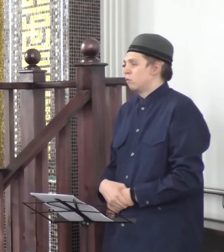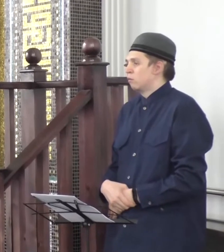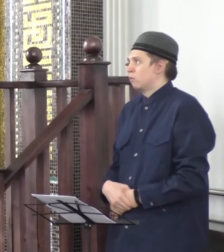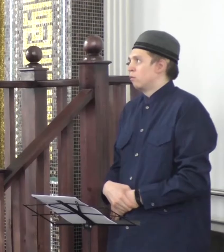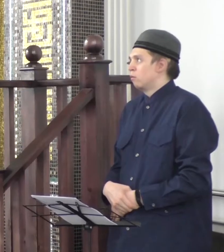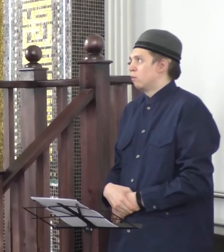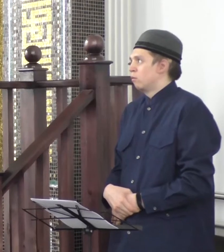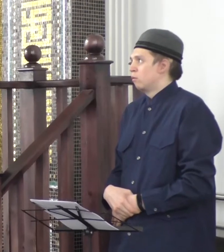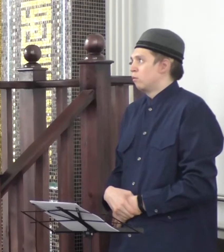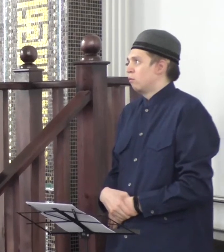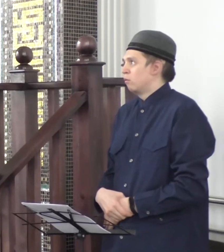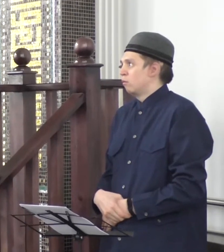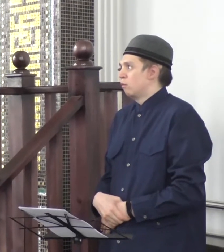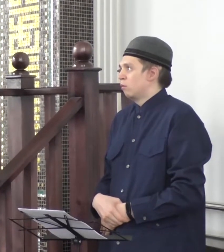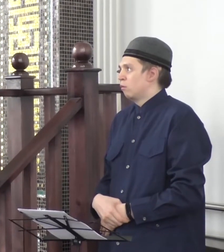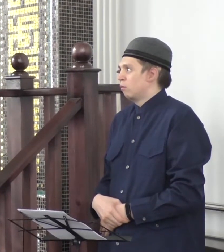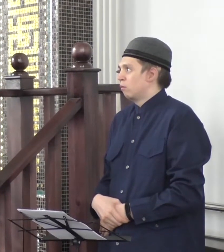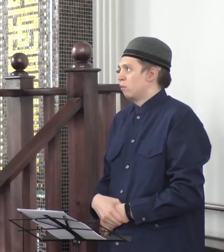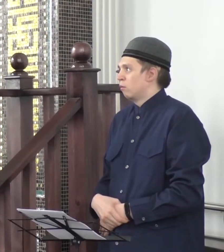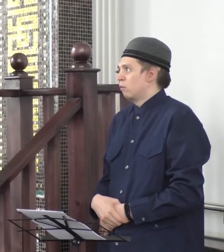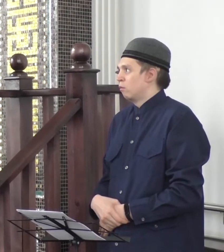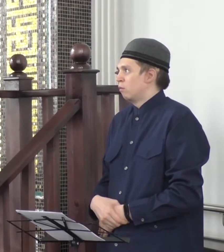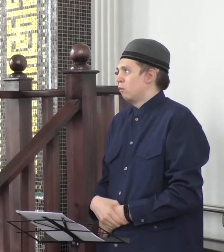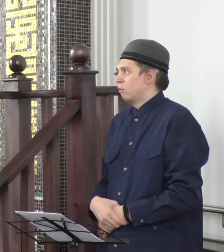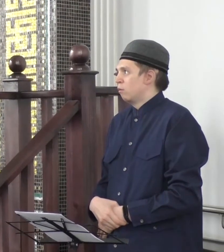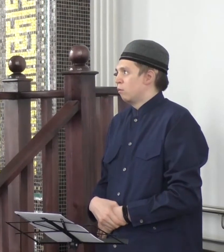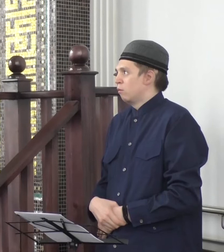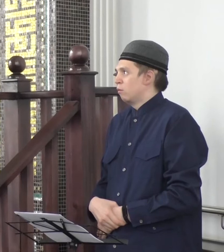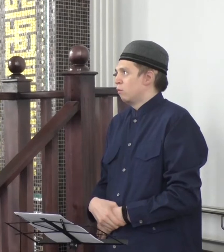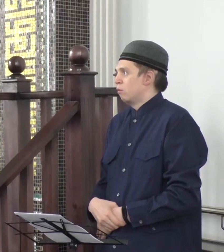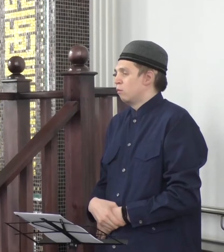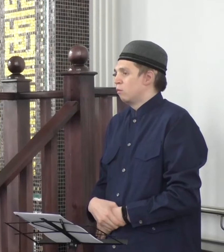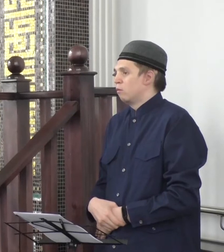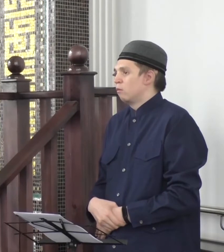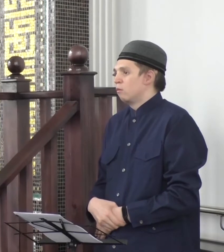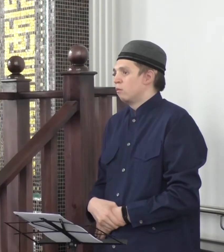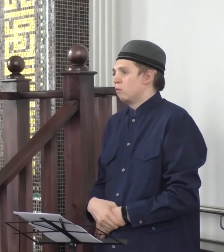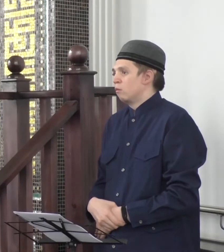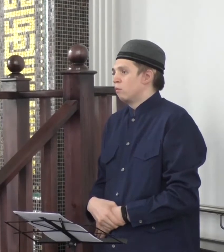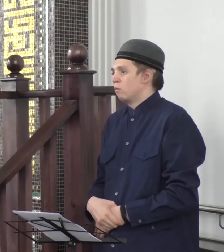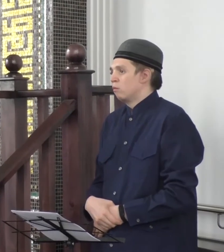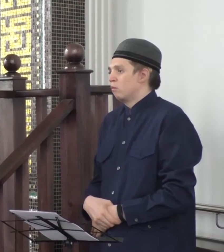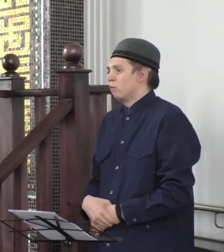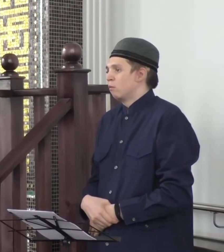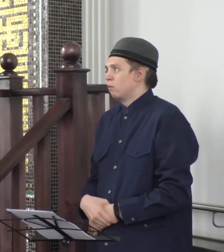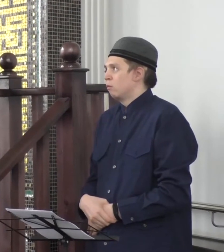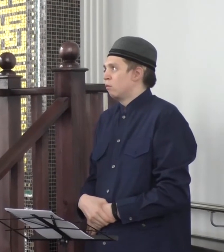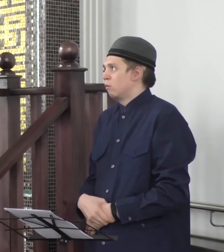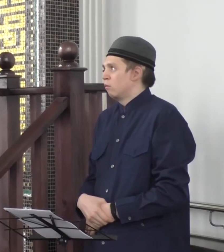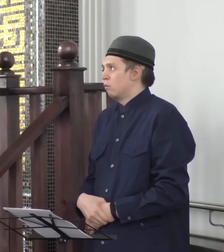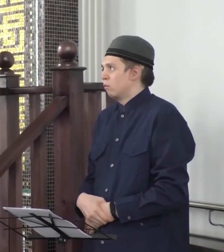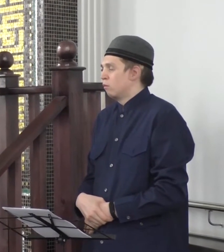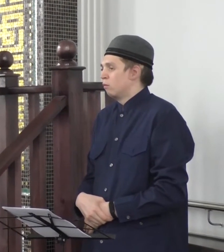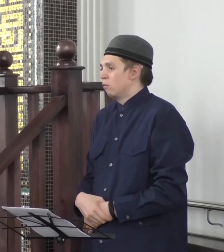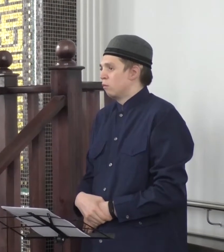مسلمون يا أيها الناس اعبدوا ربكم الذي خلقكم من نفس واحدة وخلق منها زوجها وبث منهما رجالا